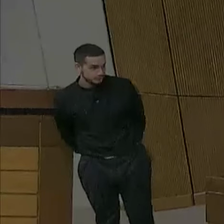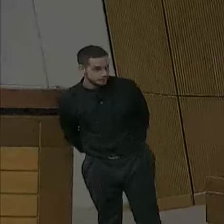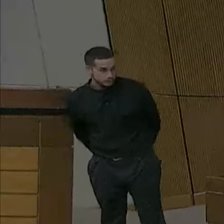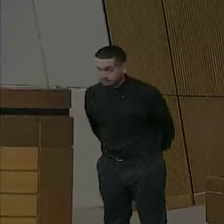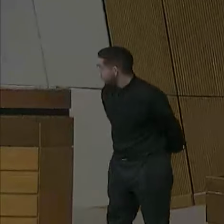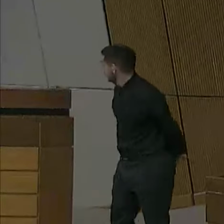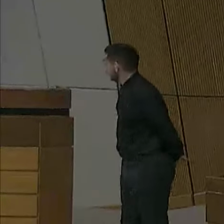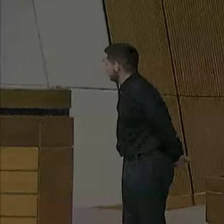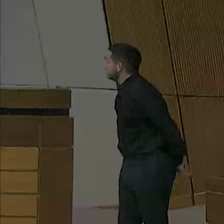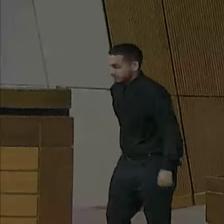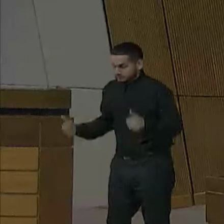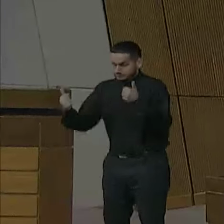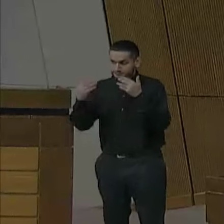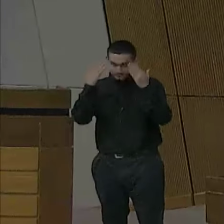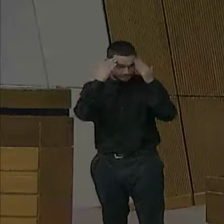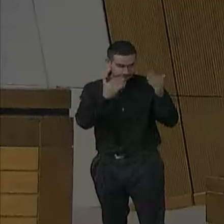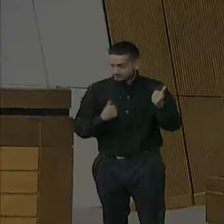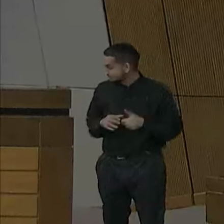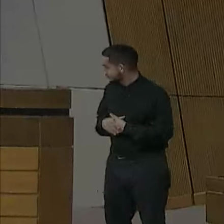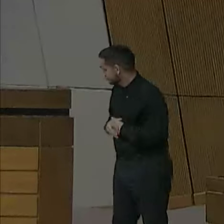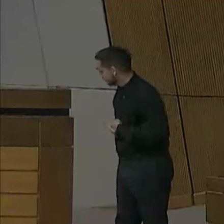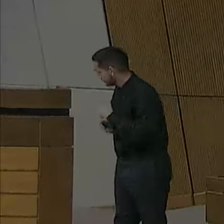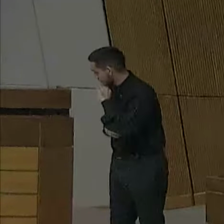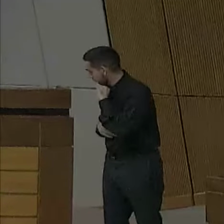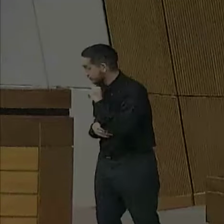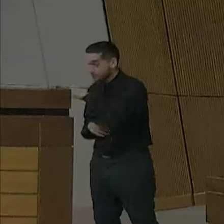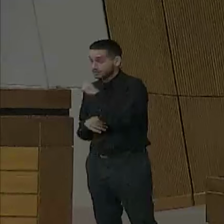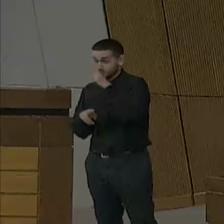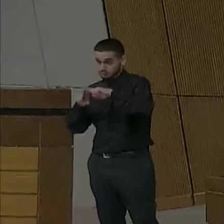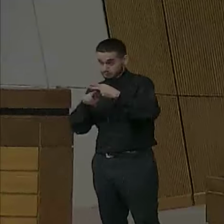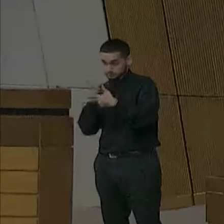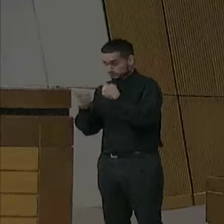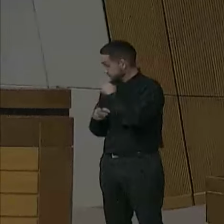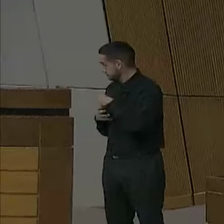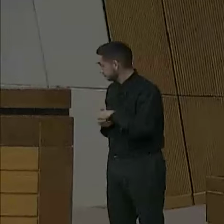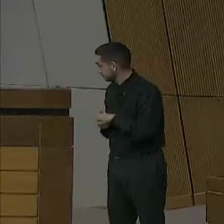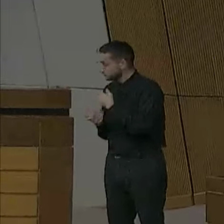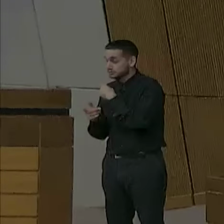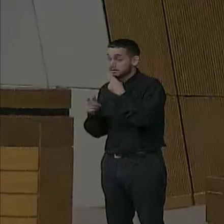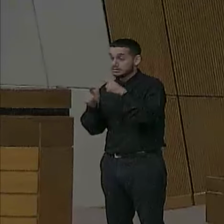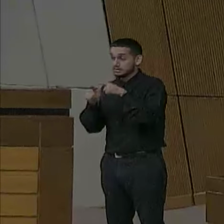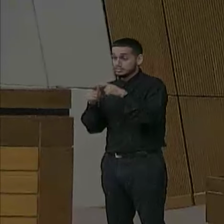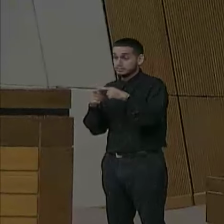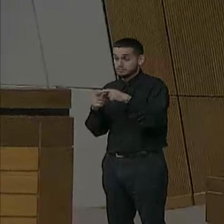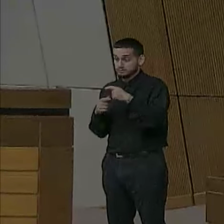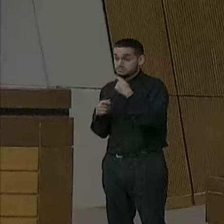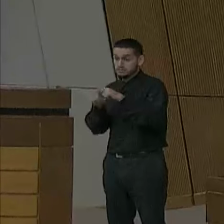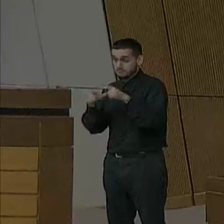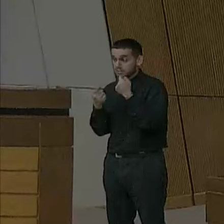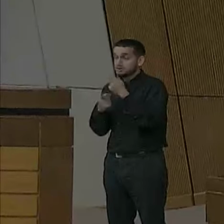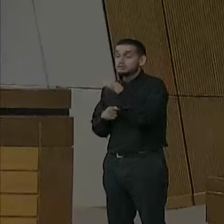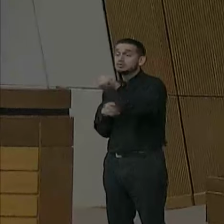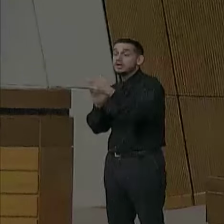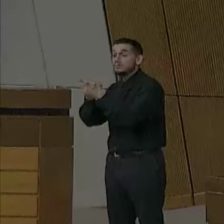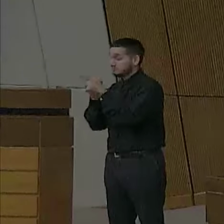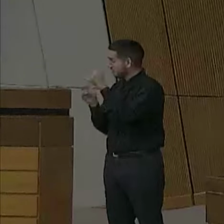Bueno, gracias Liz. Bueno, les quería nada más volver a recalcar el espacio que debemos de aprovechar ahora todos